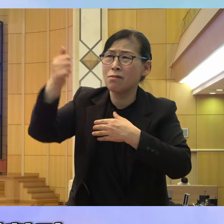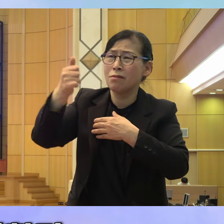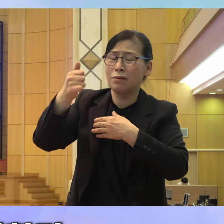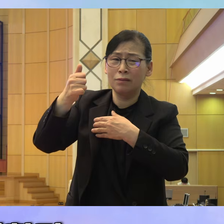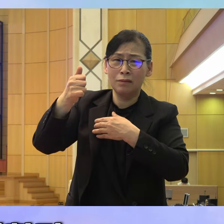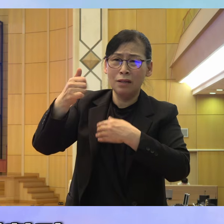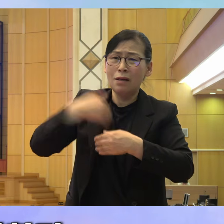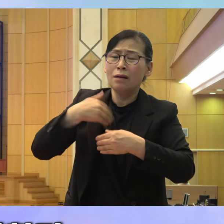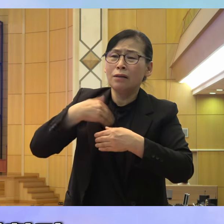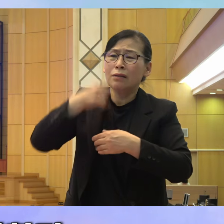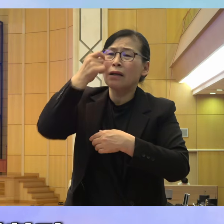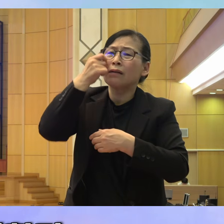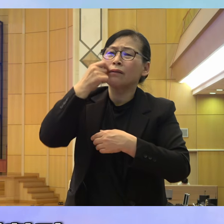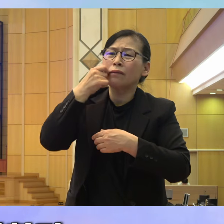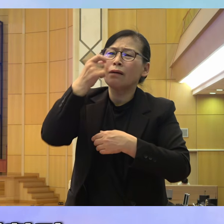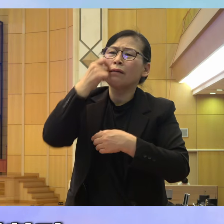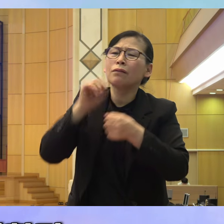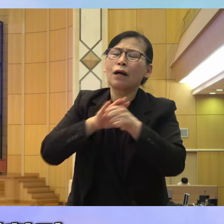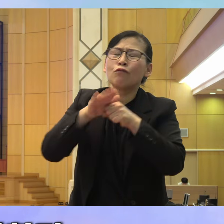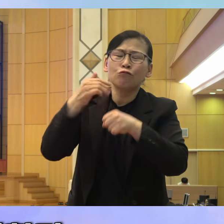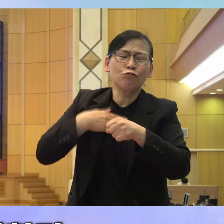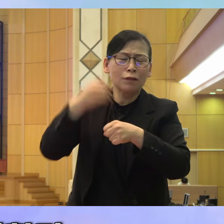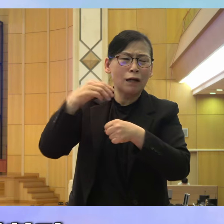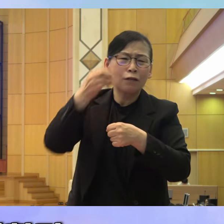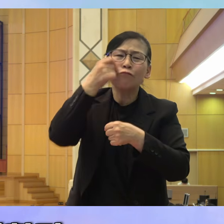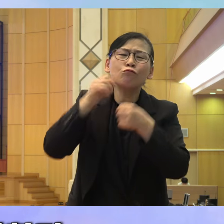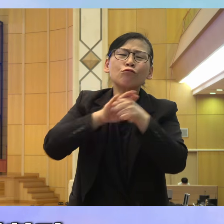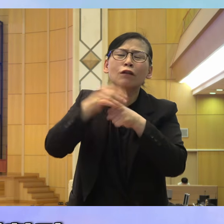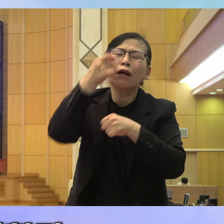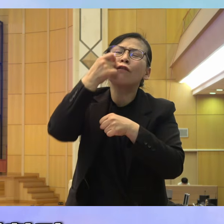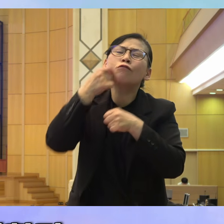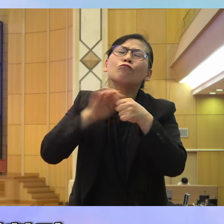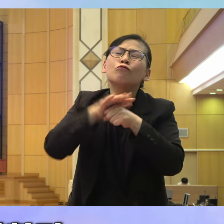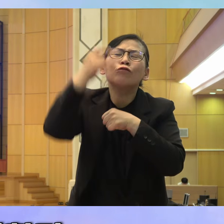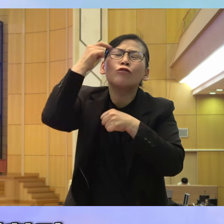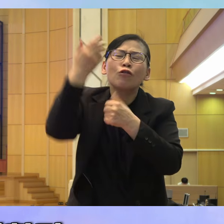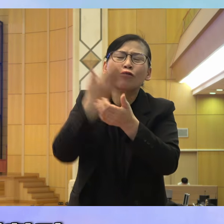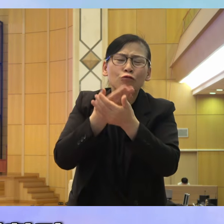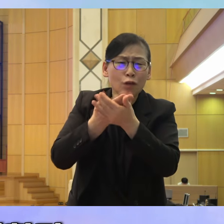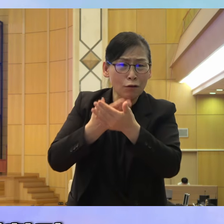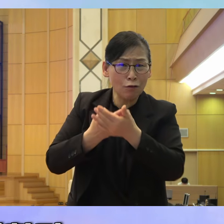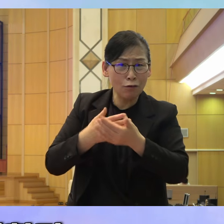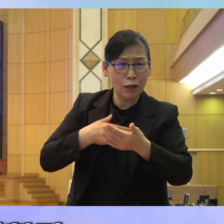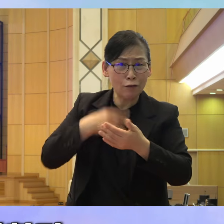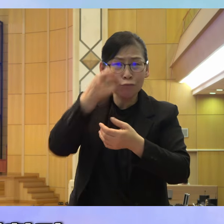아브라함이요, 나를 긍휼히 여기사, 이 말은 불쌍히 여겨 주셔서.